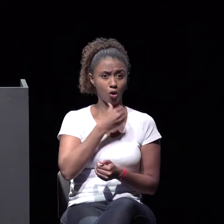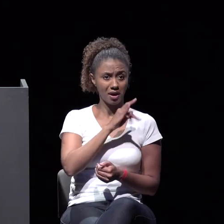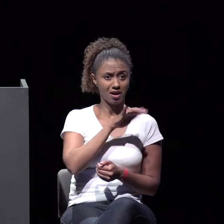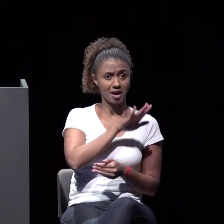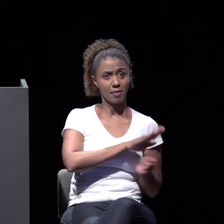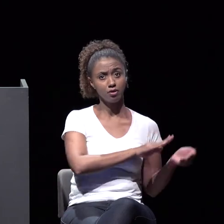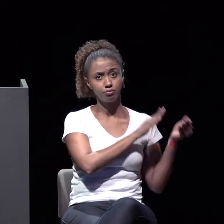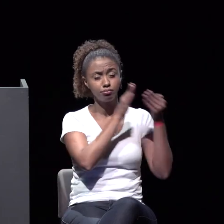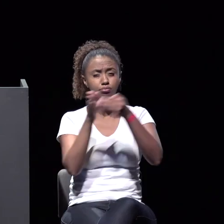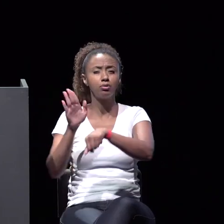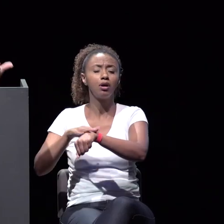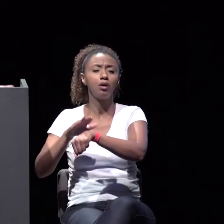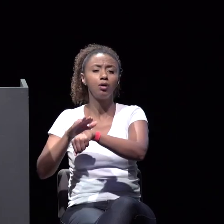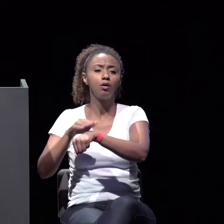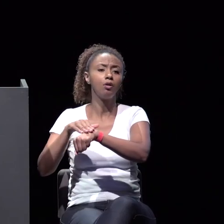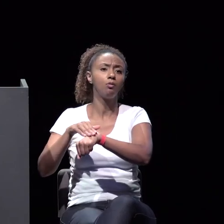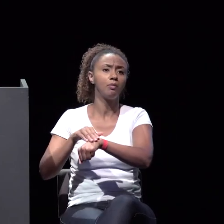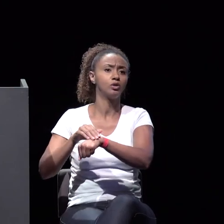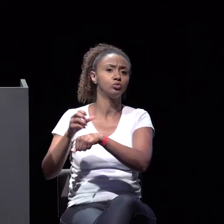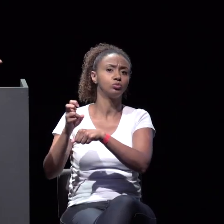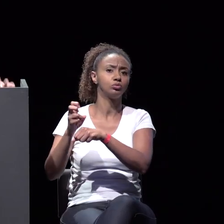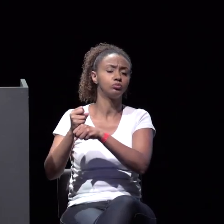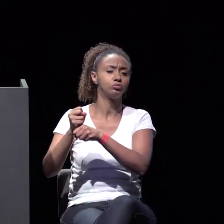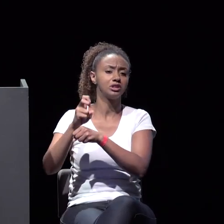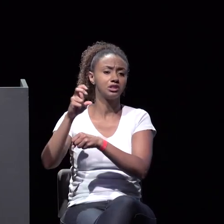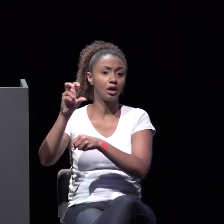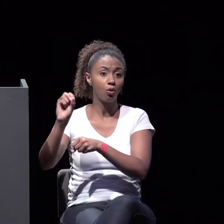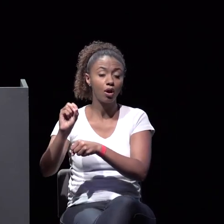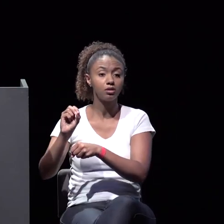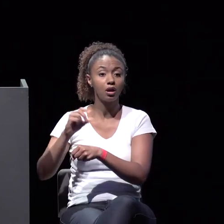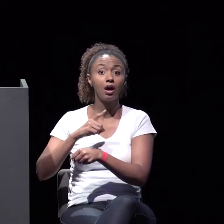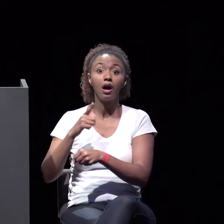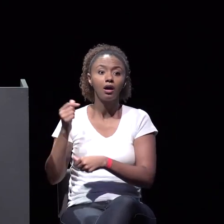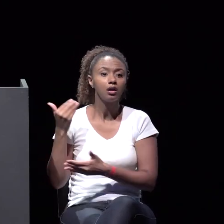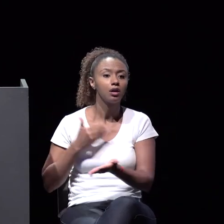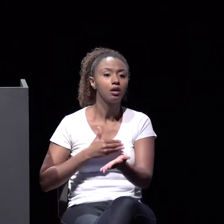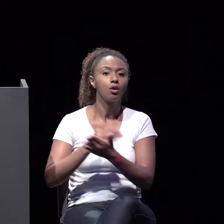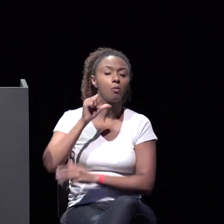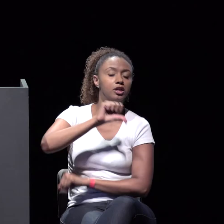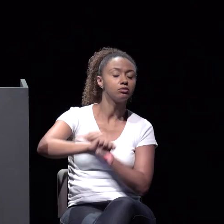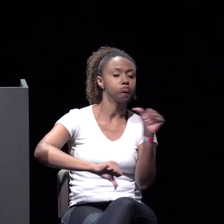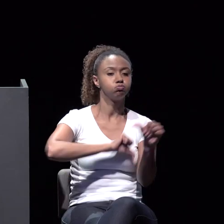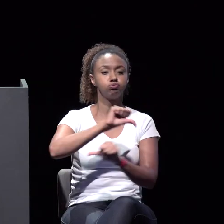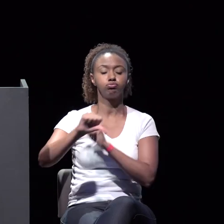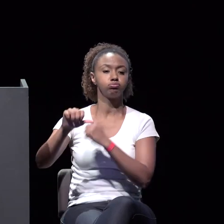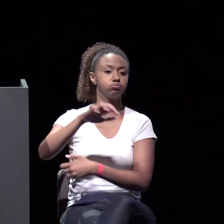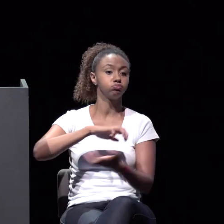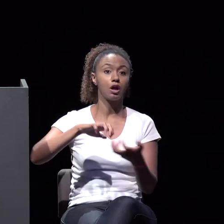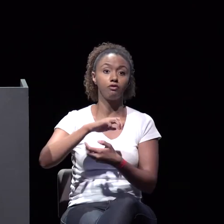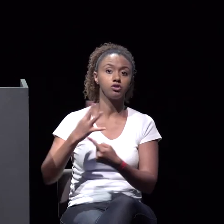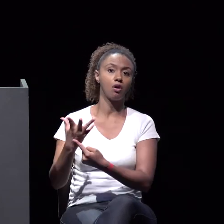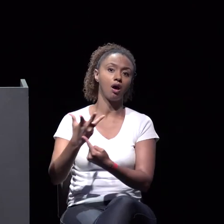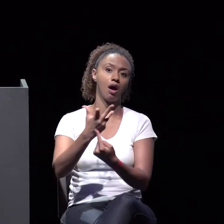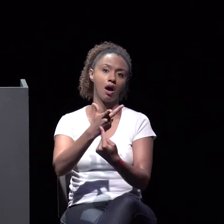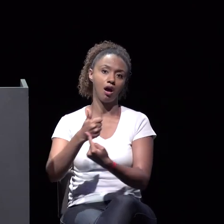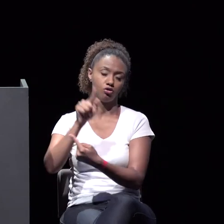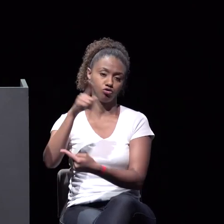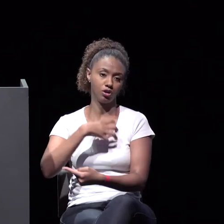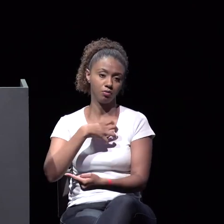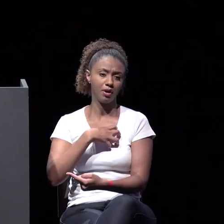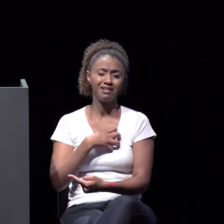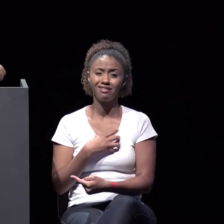gente vai ter nesse período renovação das a renovação das artes plásticas na bahia né eu quero é muito comum esses intelectuais